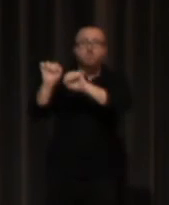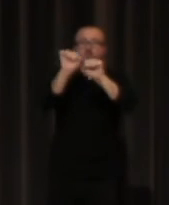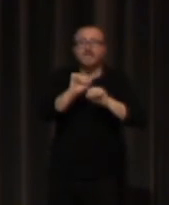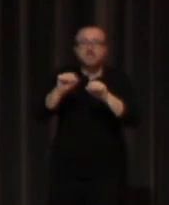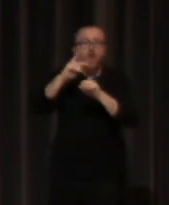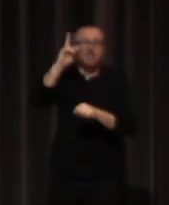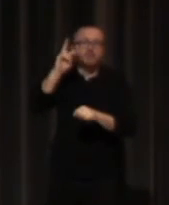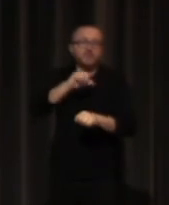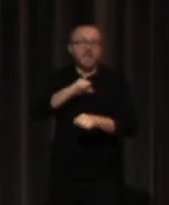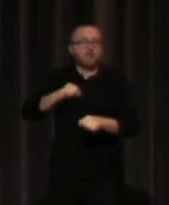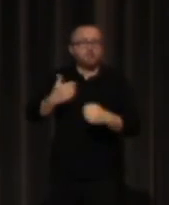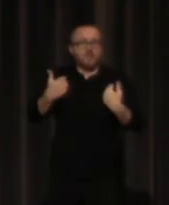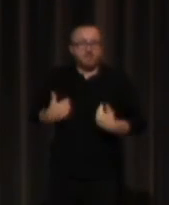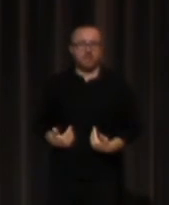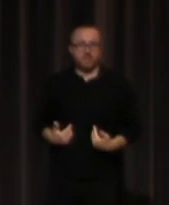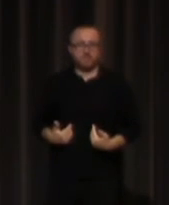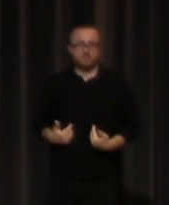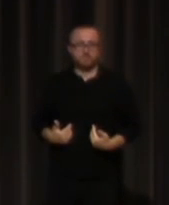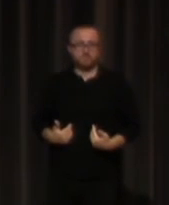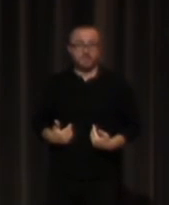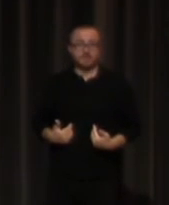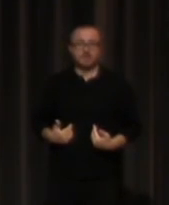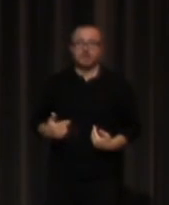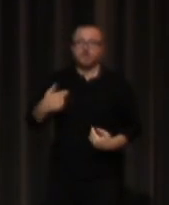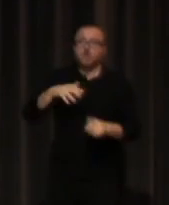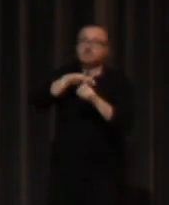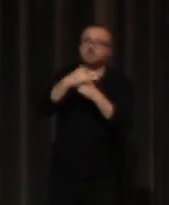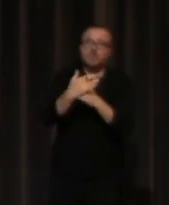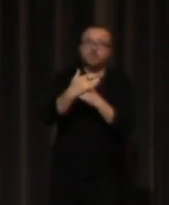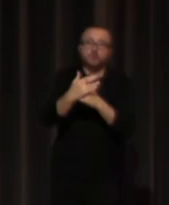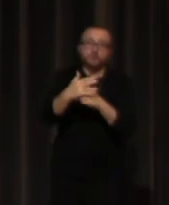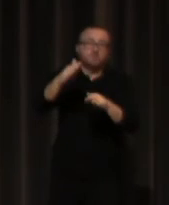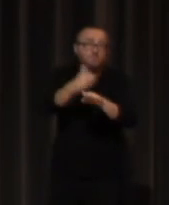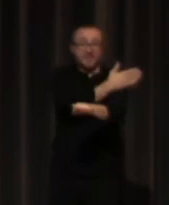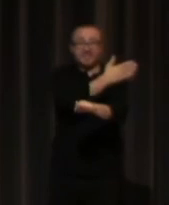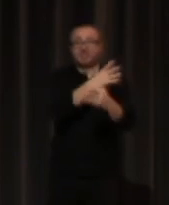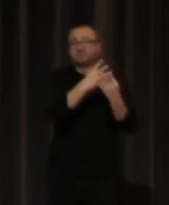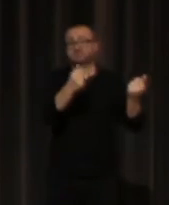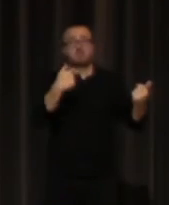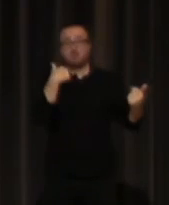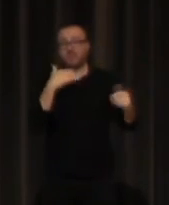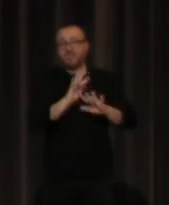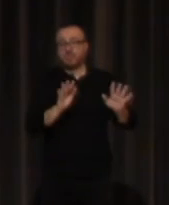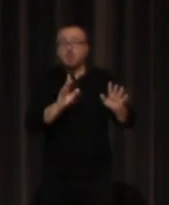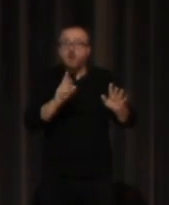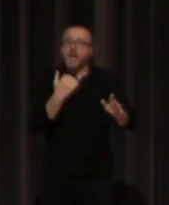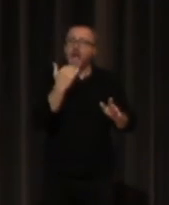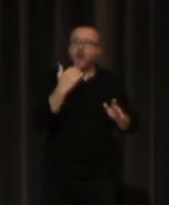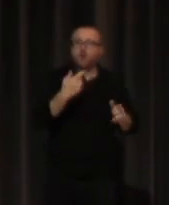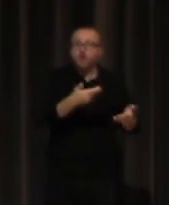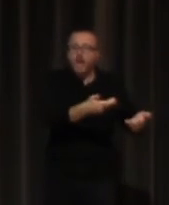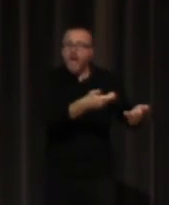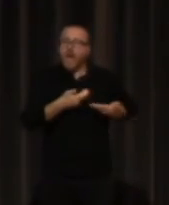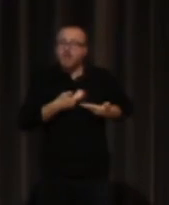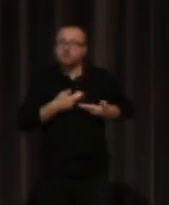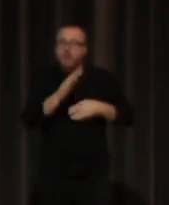ha passat, allò que jo vaig sentir, el que va passar només a mi, només en aquell moment, protegir-lo com